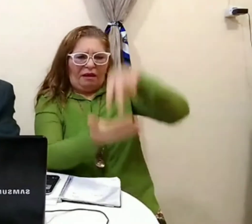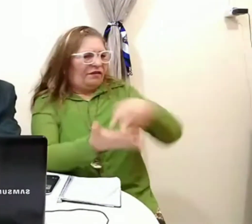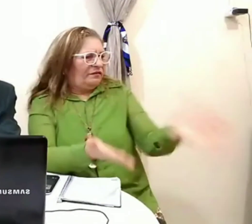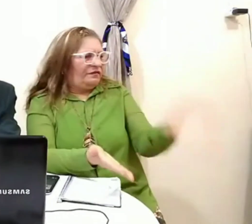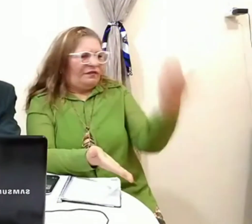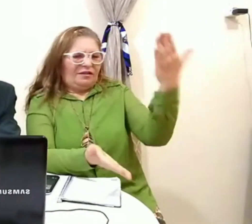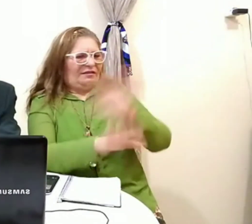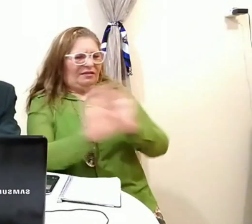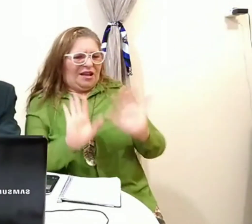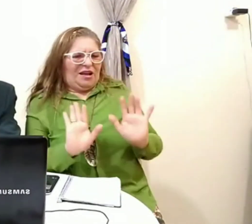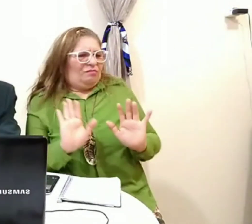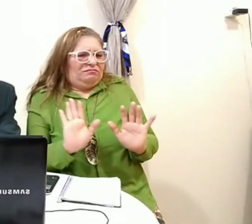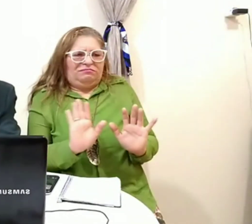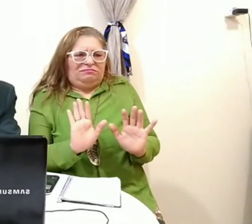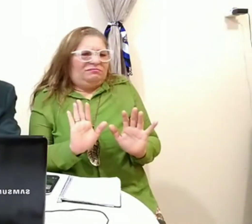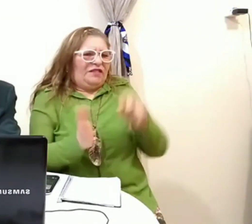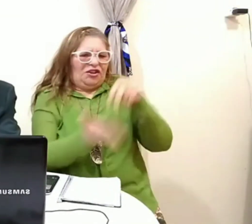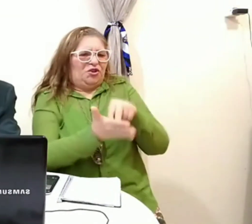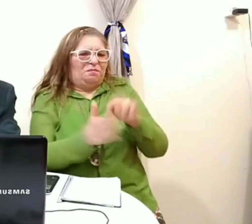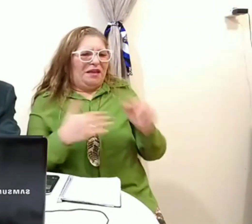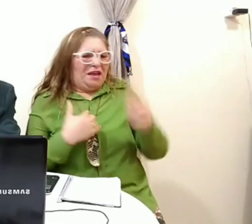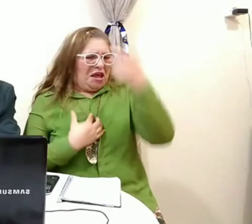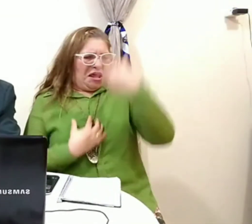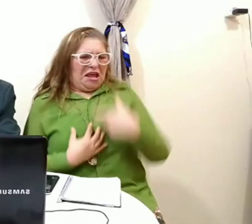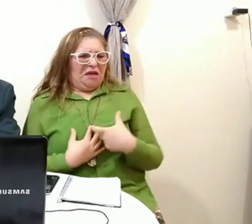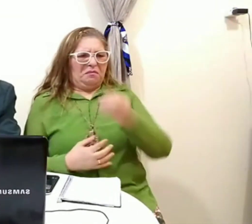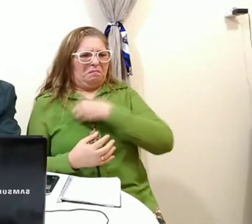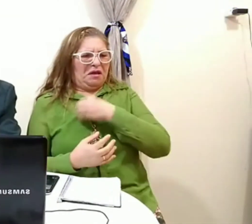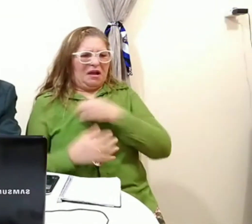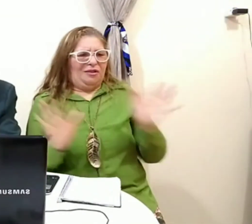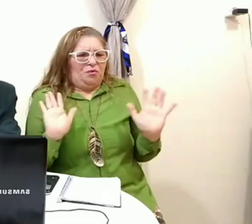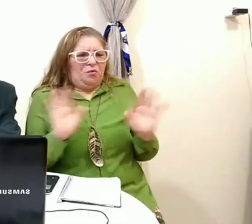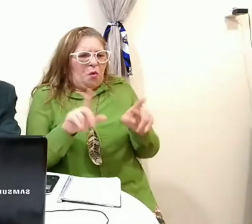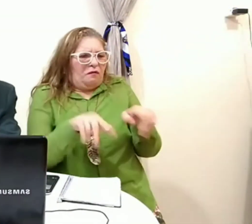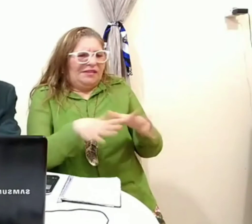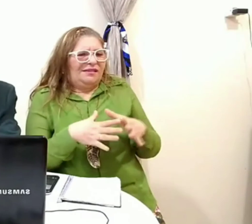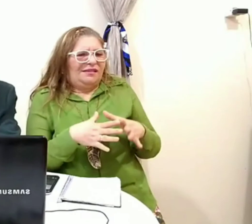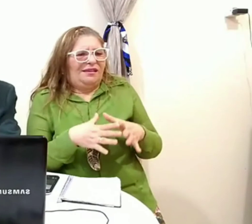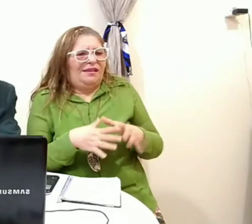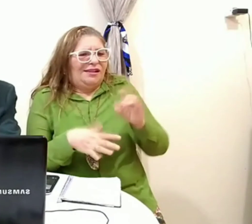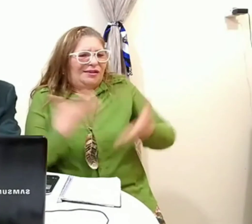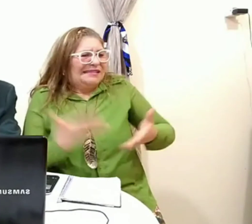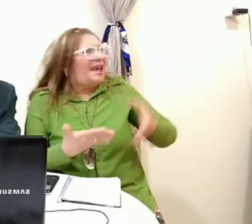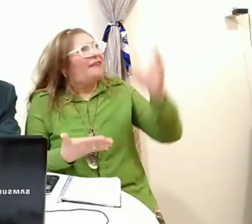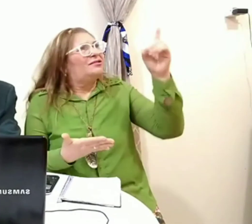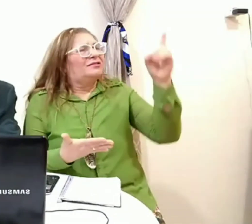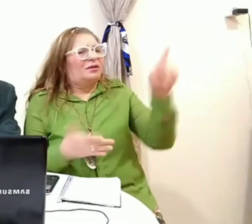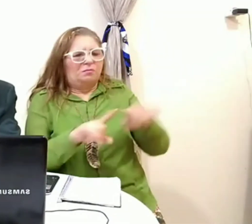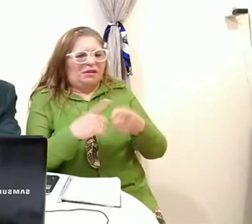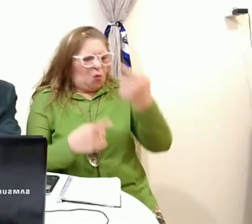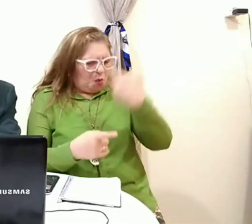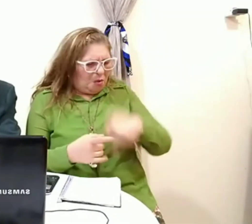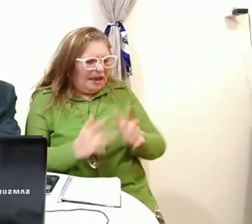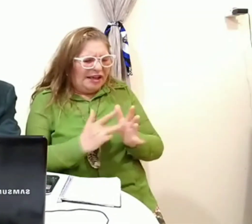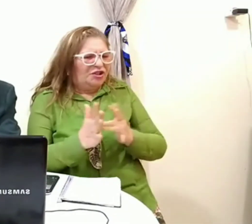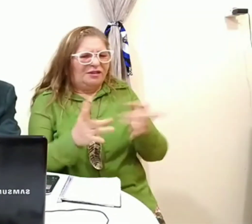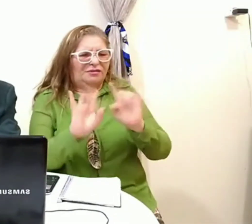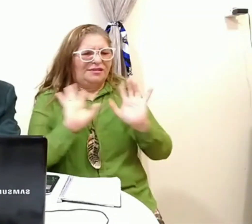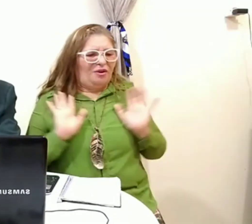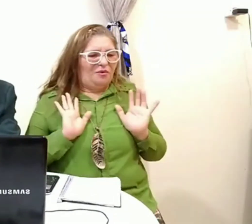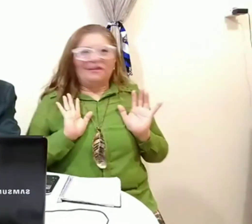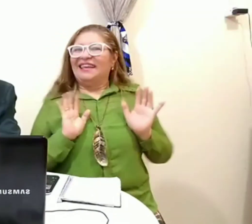dizendo: olha, levanta-te, ergue-te, eu também sou homem, eu sou apenas um servo do Senhor. E falando